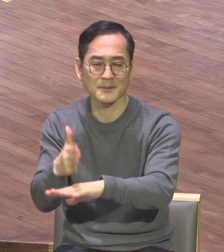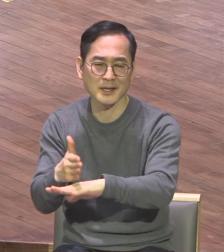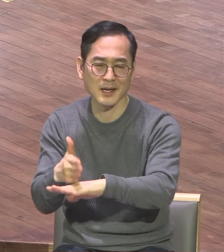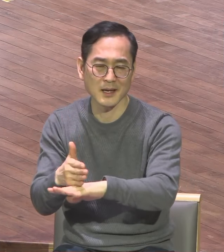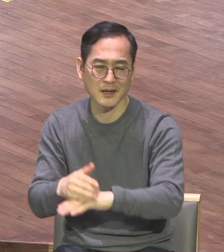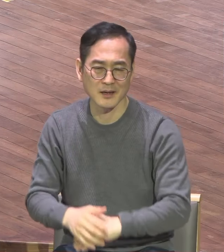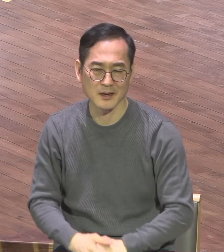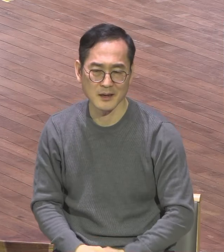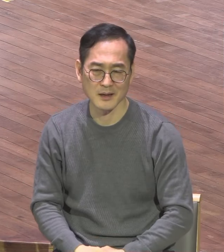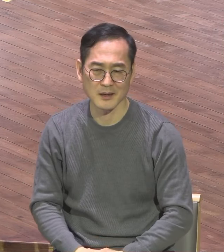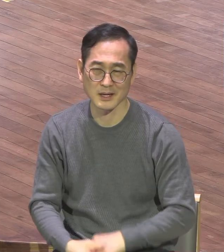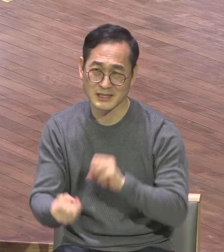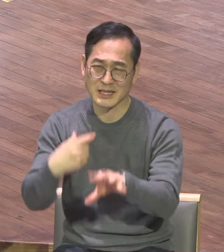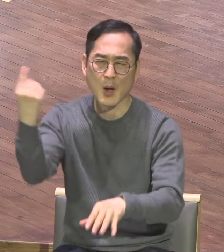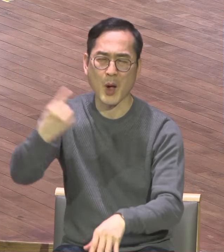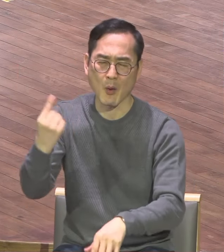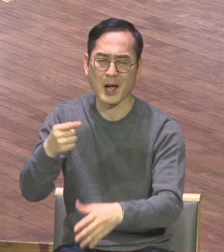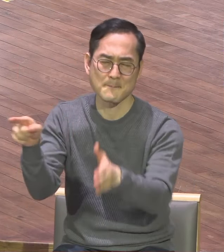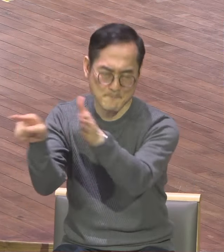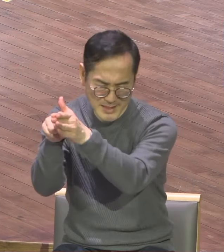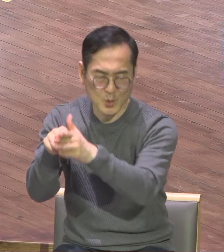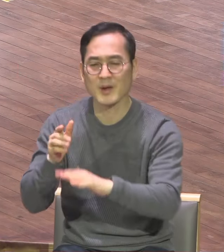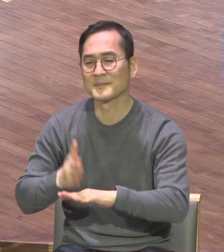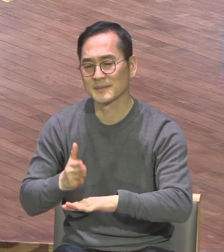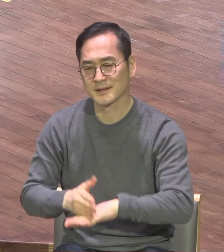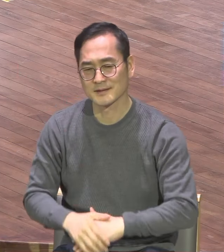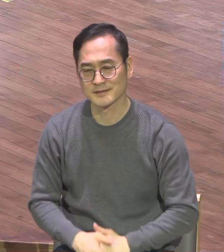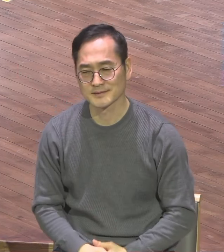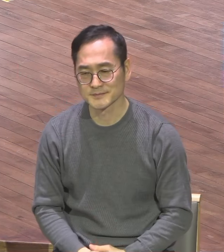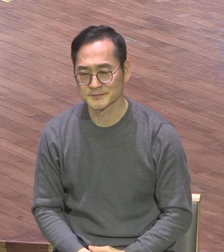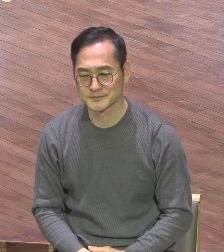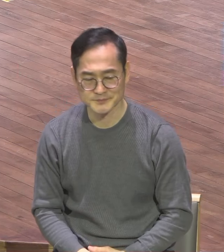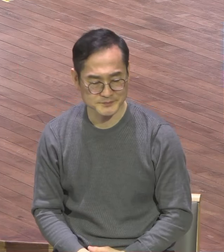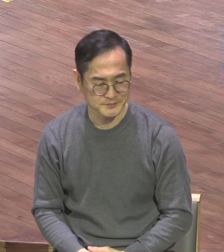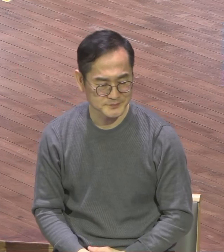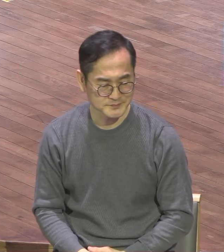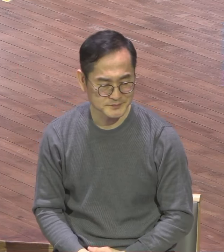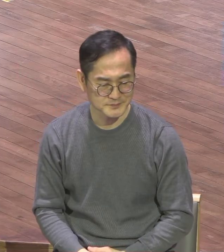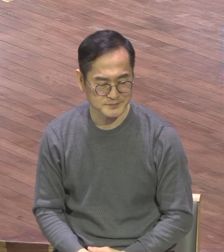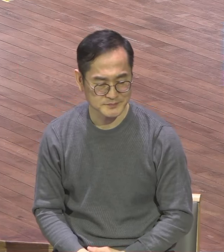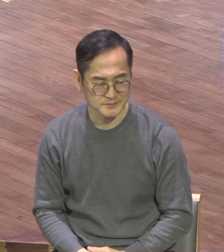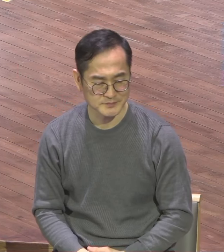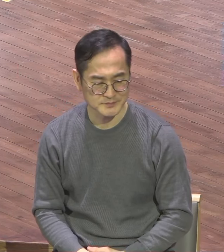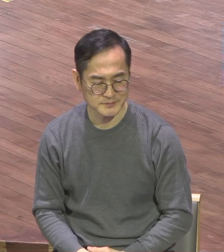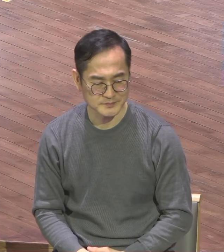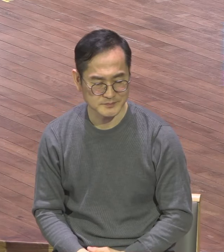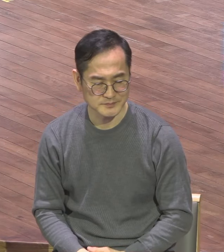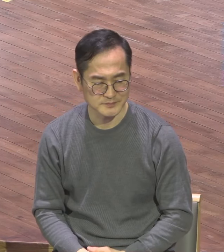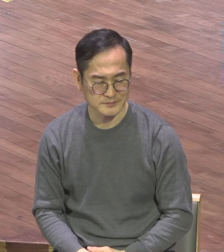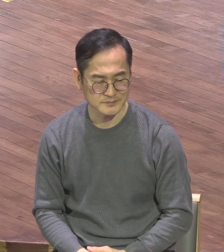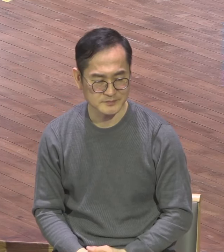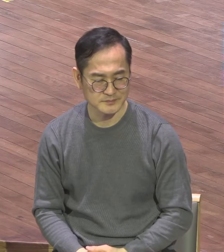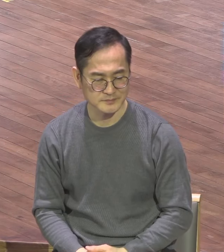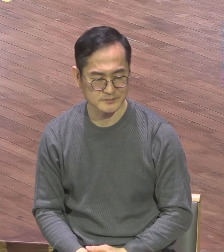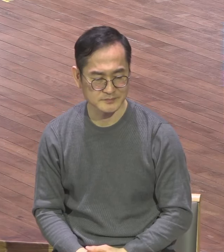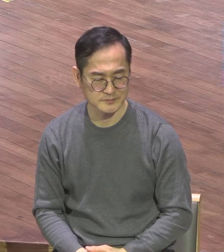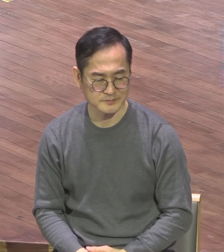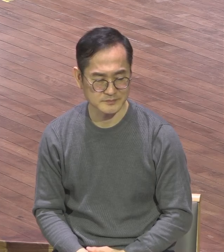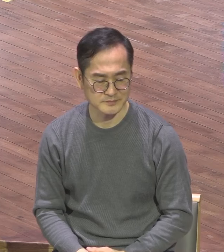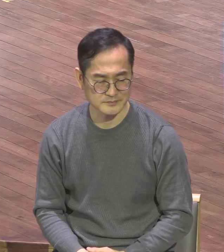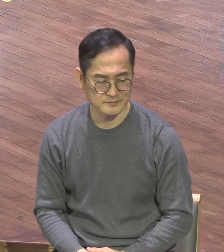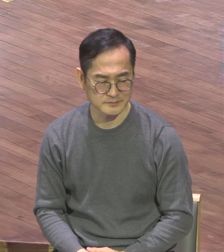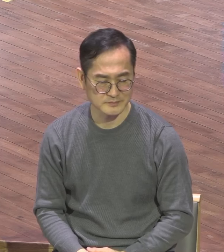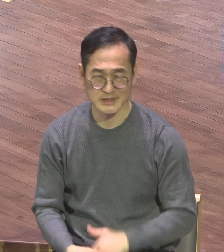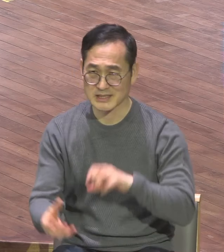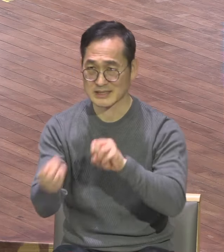감사했어요. 자신의 기도 응답된 것. 그런데 본문 내용을 잘 보면요, 단순히 기도 응답을 받았다는 것에 초점 맞춰 있지